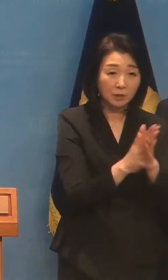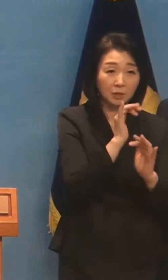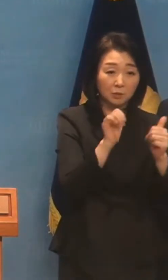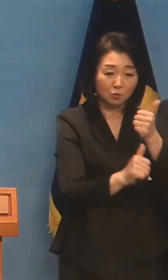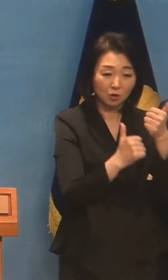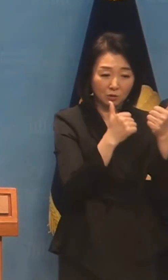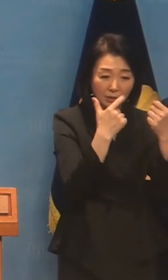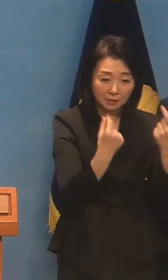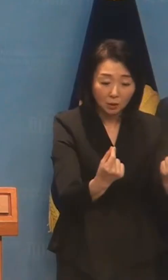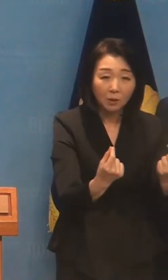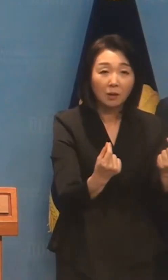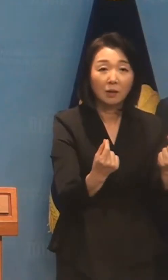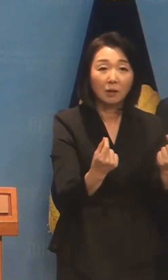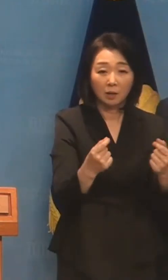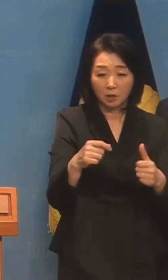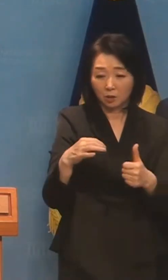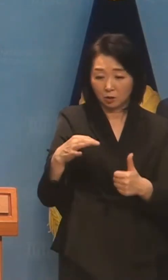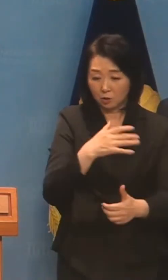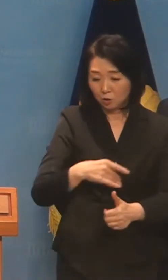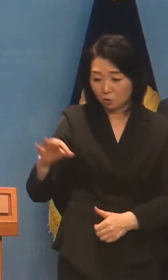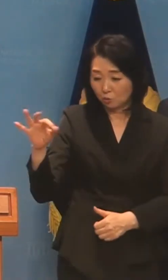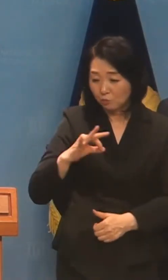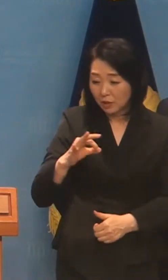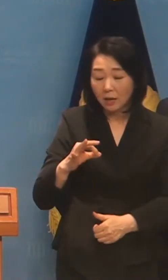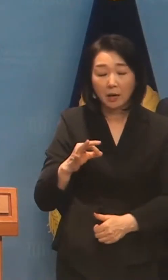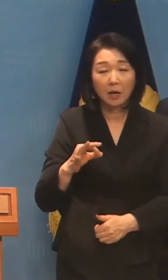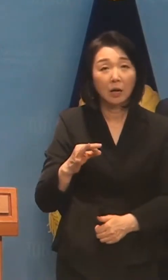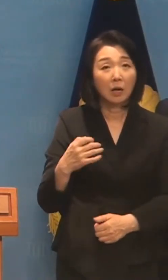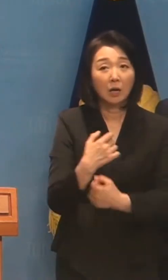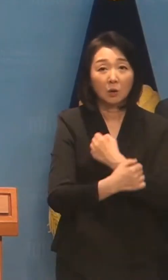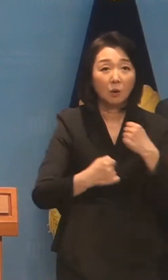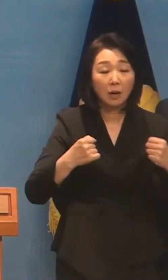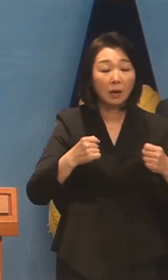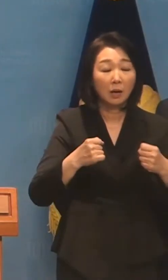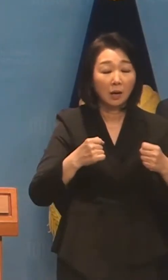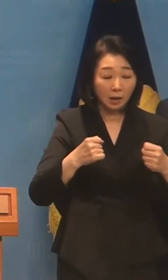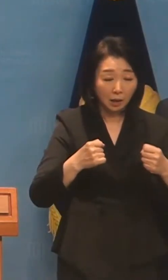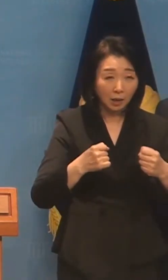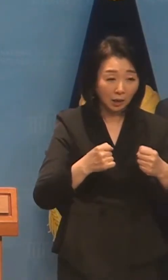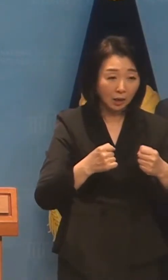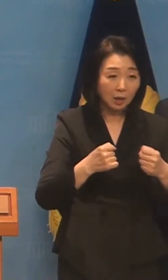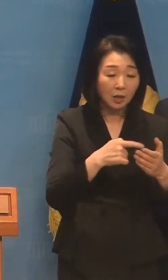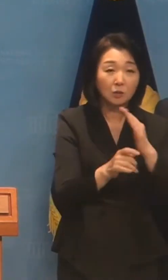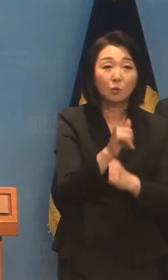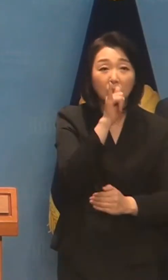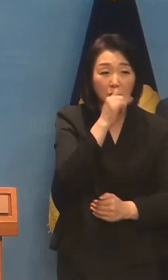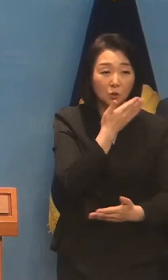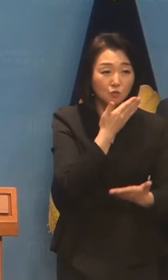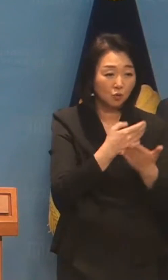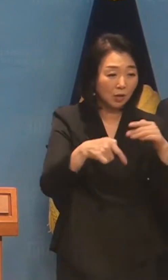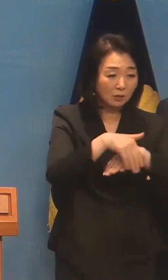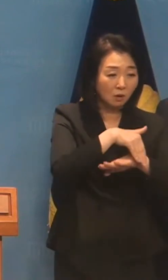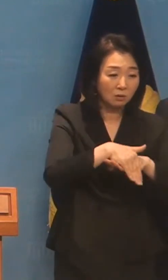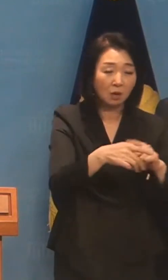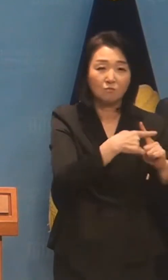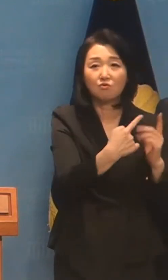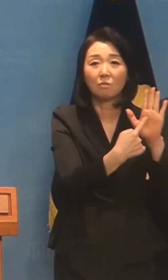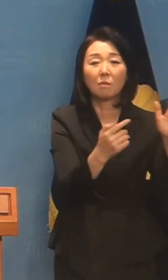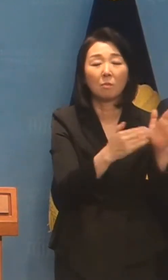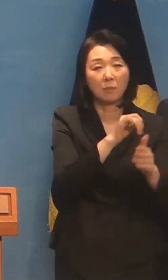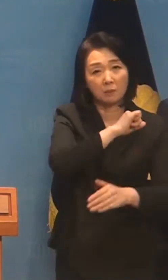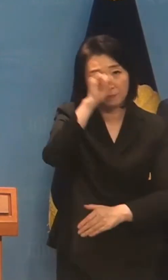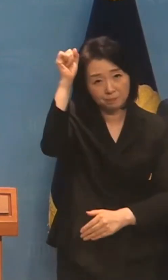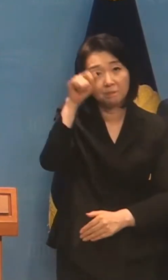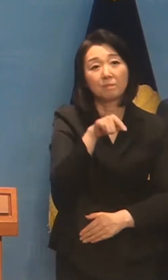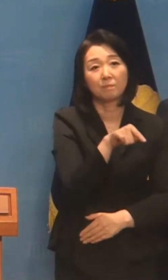중앙보건기록심의위원회에서도 마찬가지로 수급자의 건강에 큰 영향을 미칠 수밖에 없는 중요한 정책사항을 일반적으로 발표하고